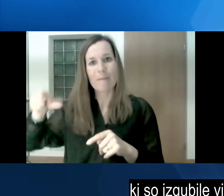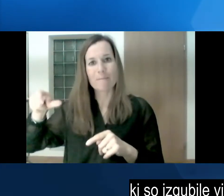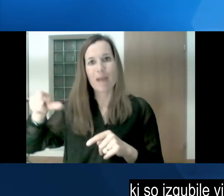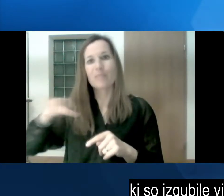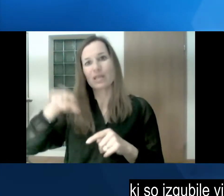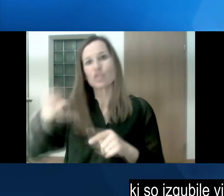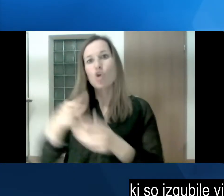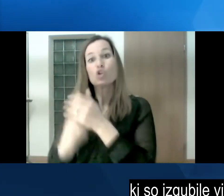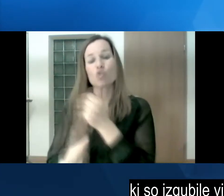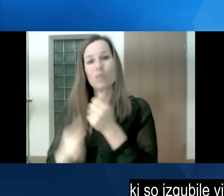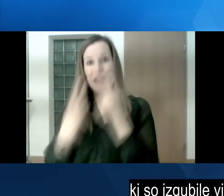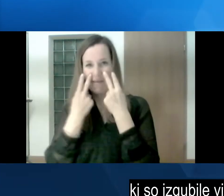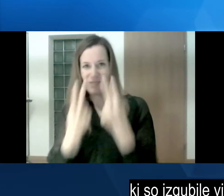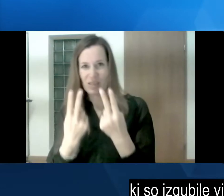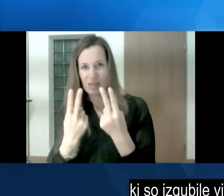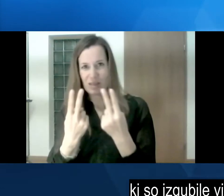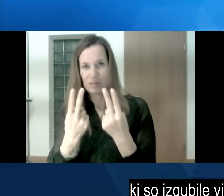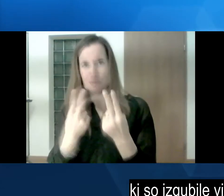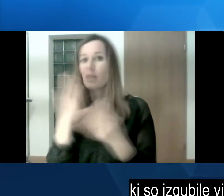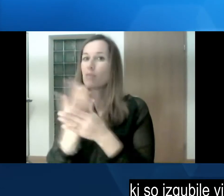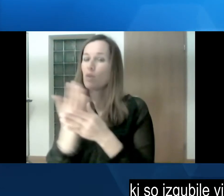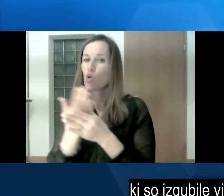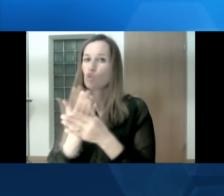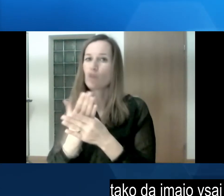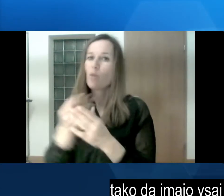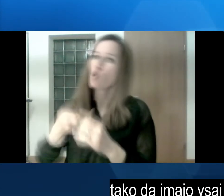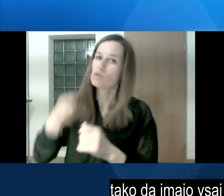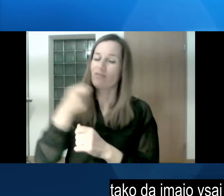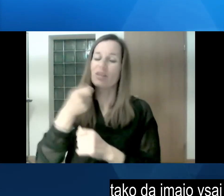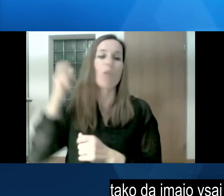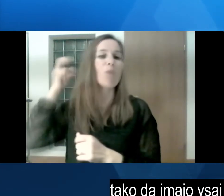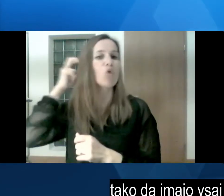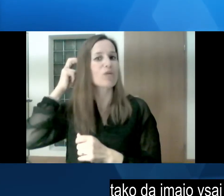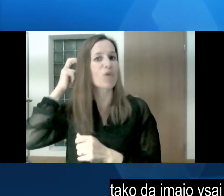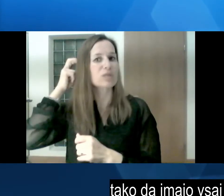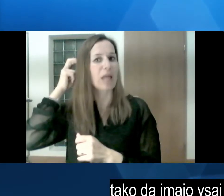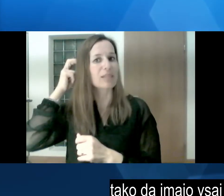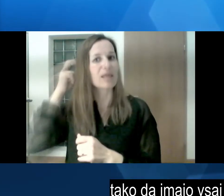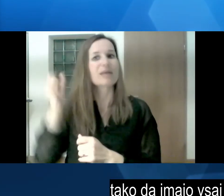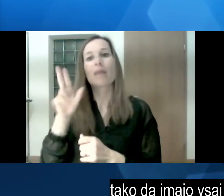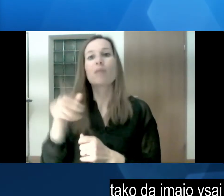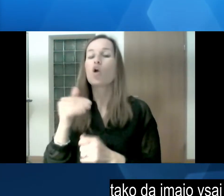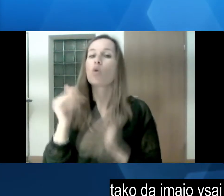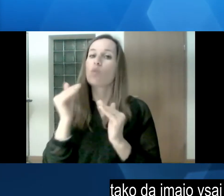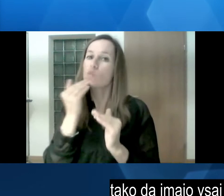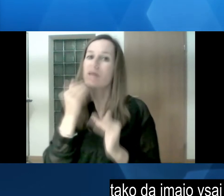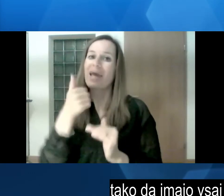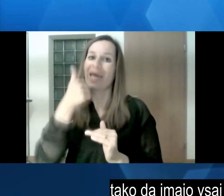vid, priporočamo vstavitev polževega vsadka, tako da imajo vsaj eno